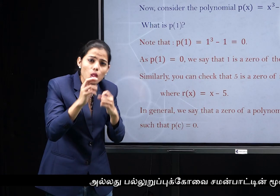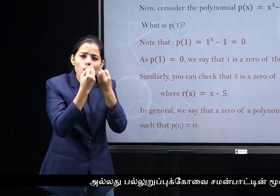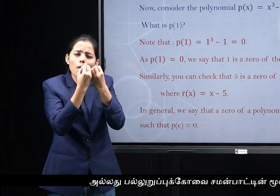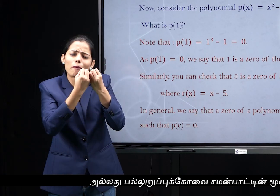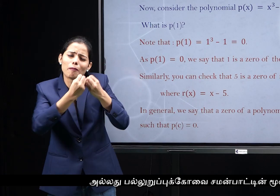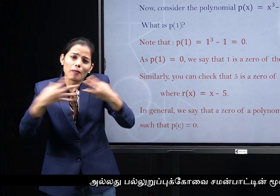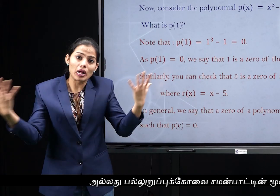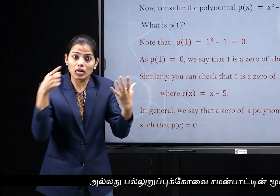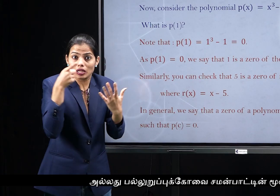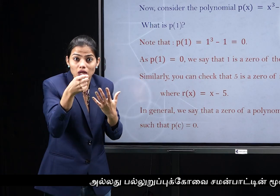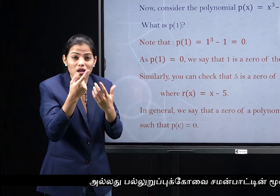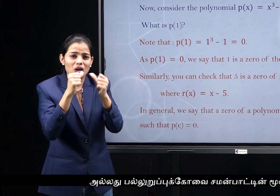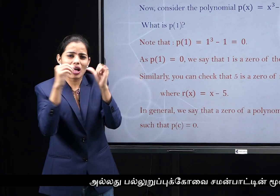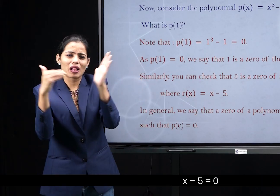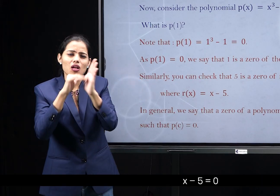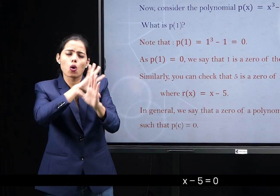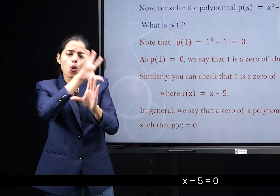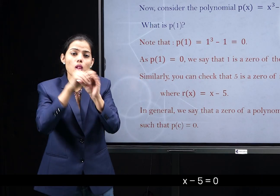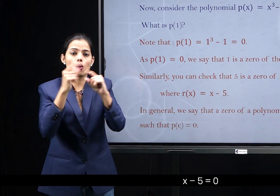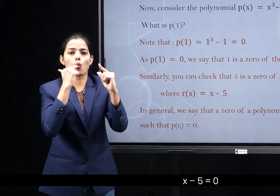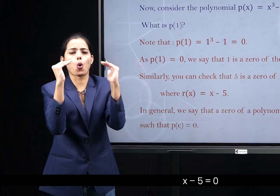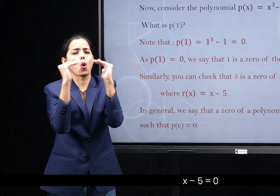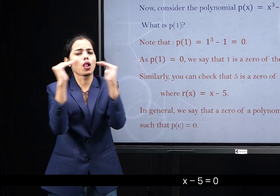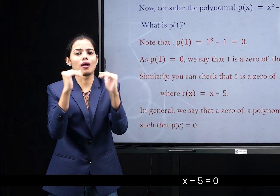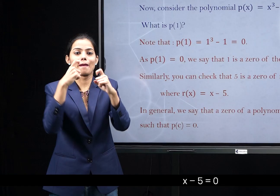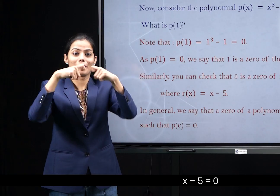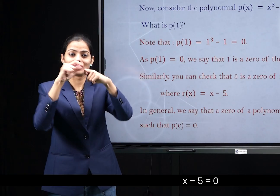பல்லுறுப்புக்கோவை சமன்பாட்டின் மூலமாகும். எக்ஸ் 5 சமன் 0.